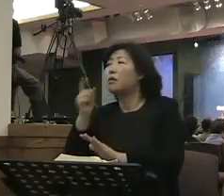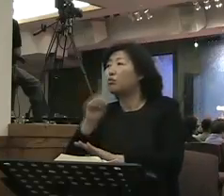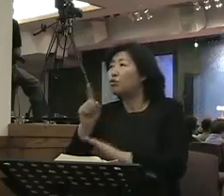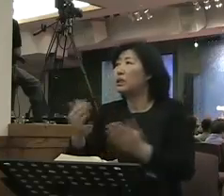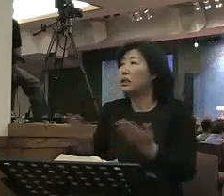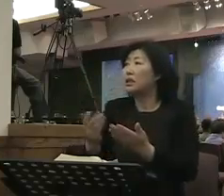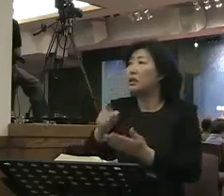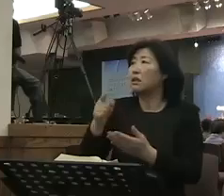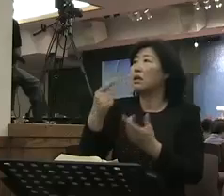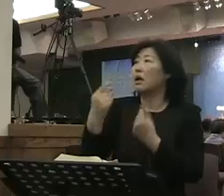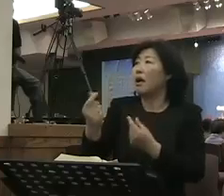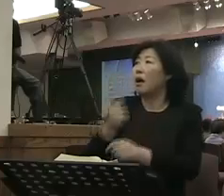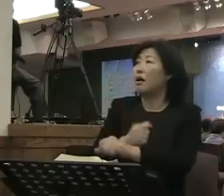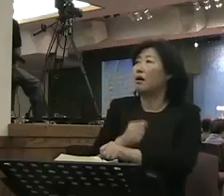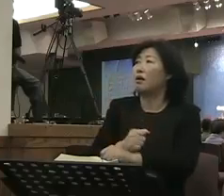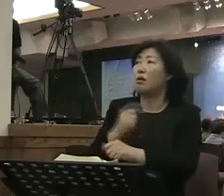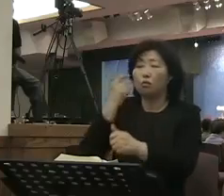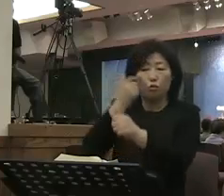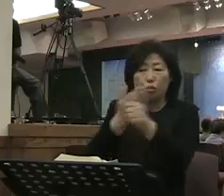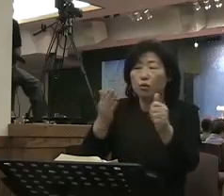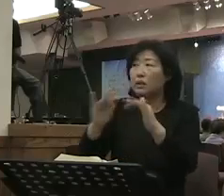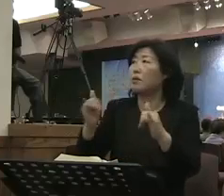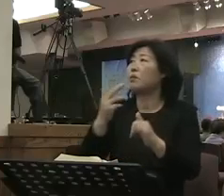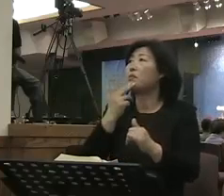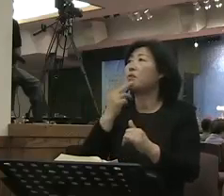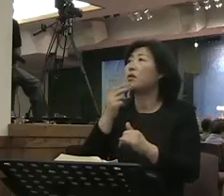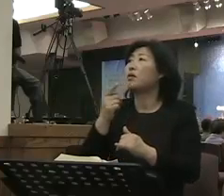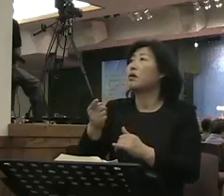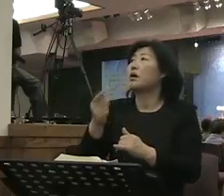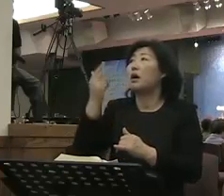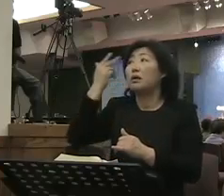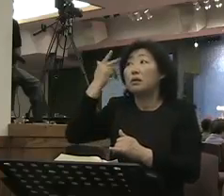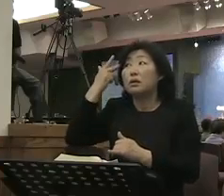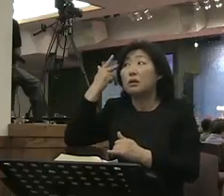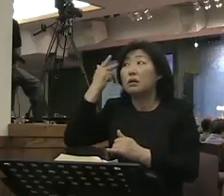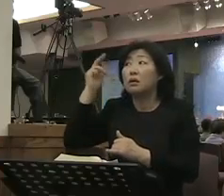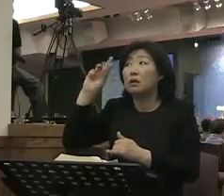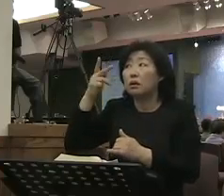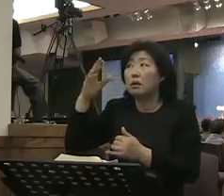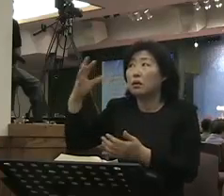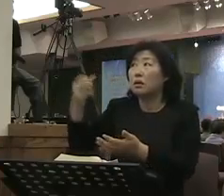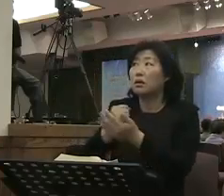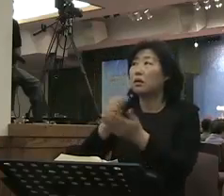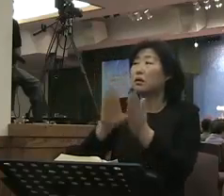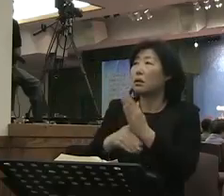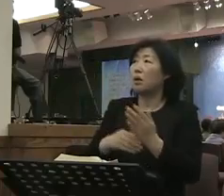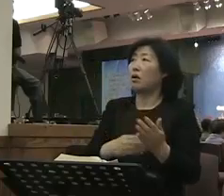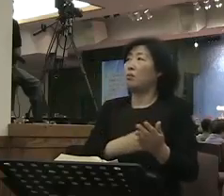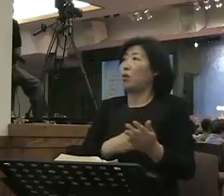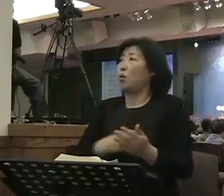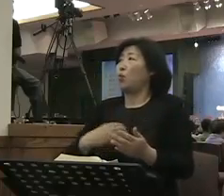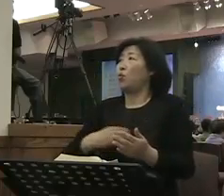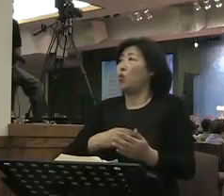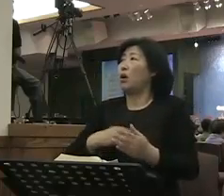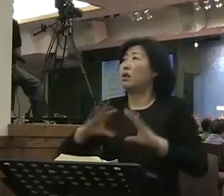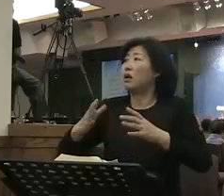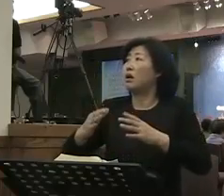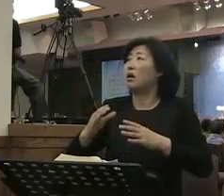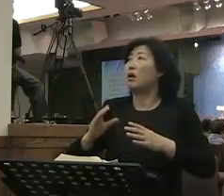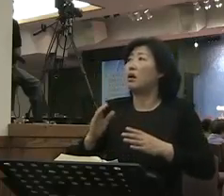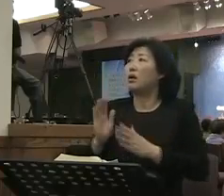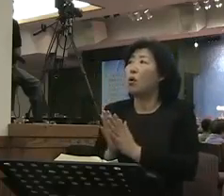이렇게 하셨느냐고 그에게 물을 사람이 없다. 내가 정신을 되찾았을 때 나의 명예와 위엄과 나라의